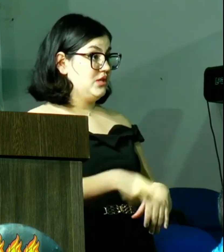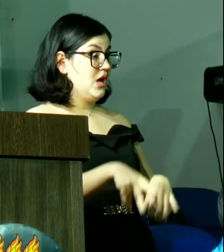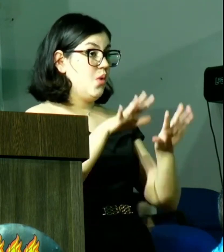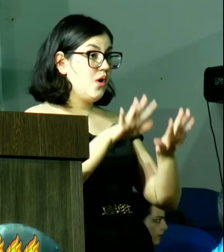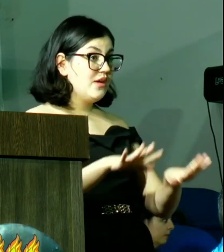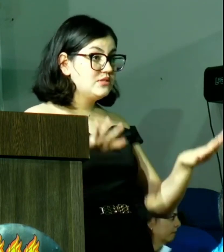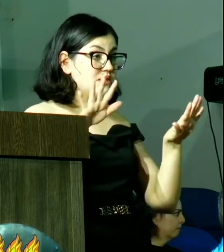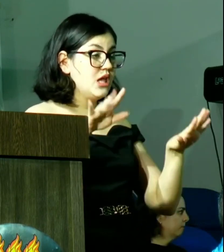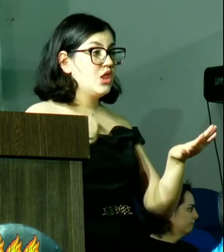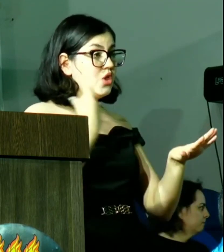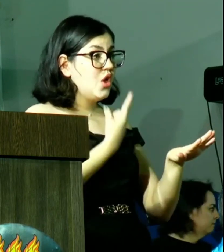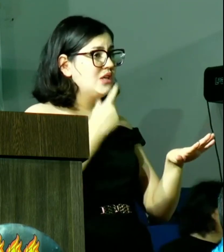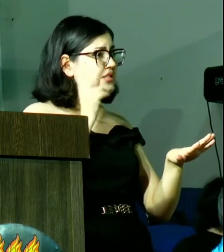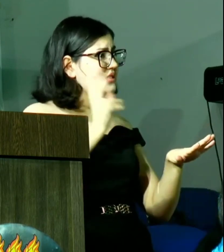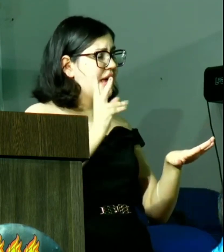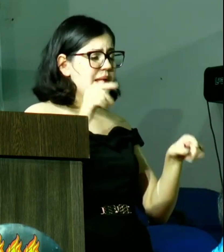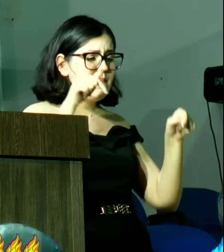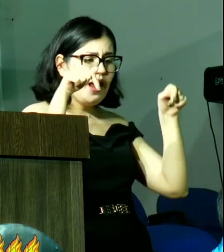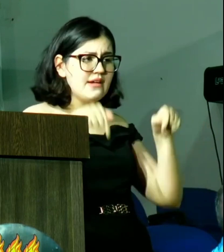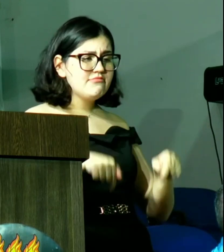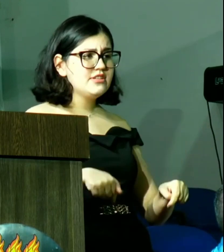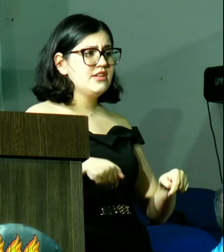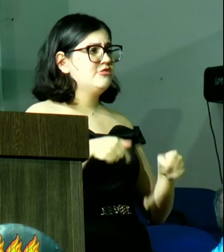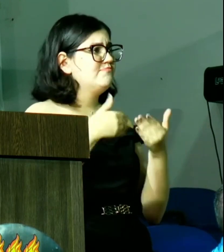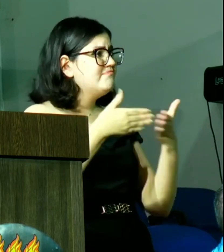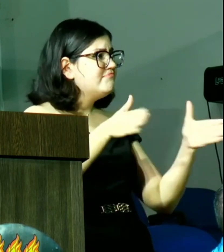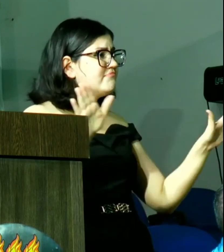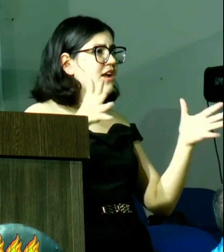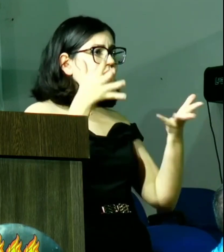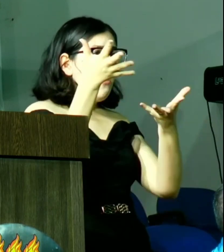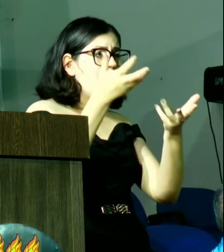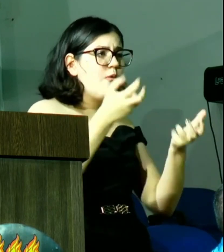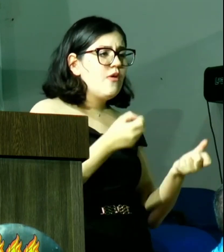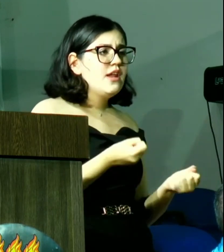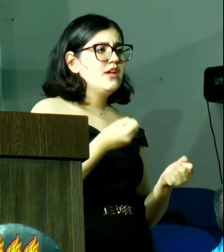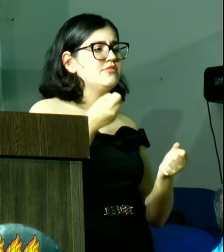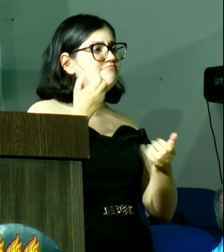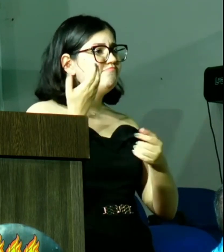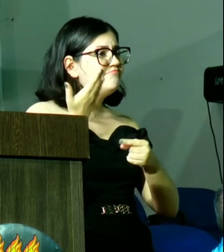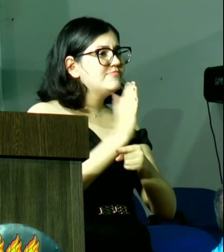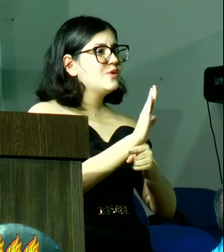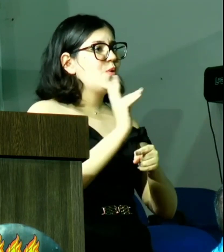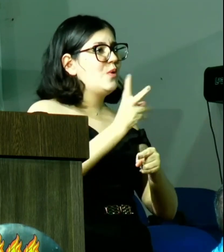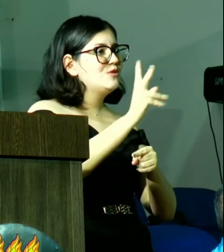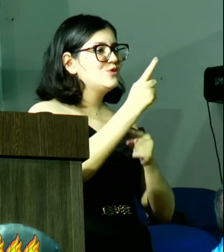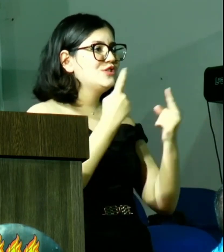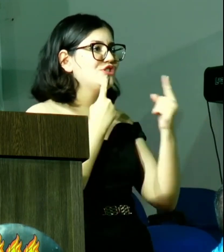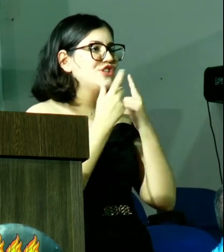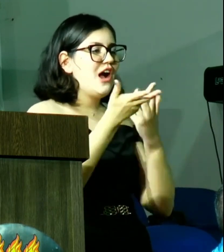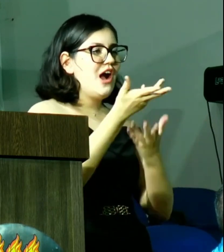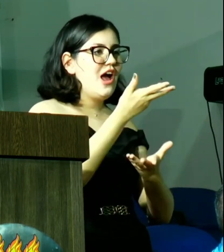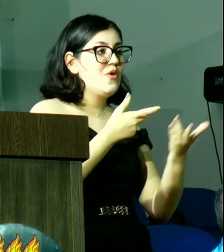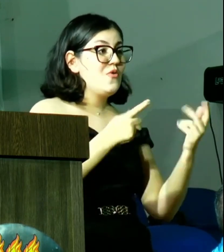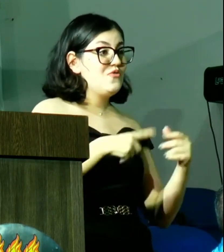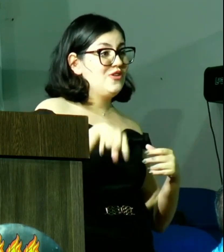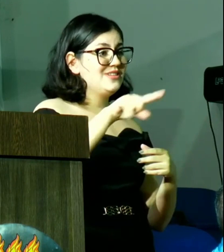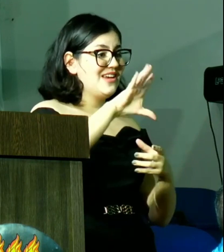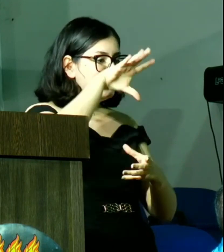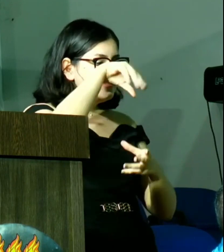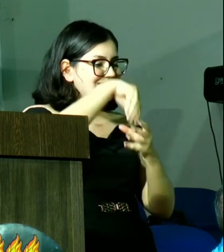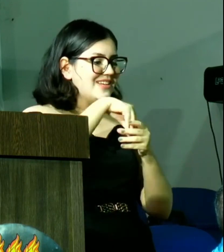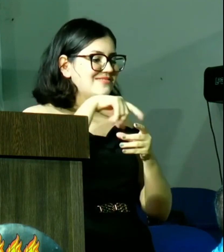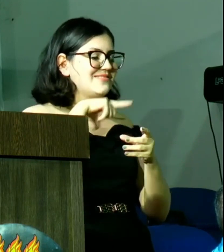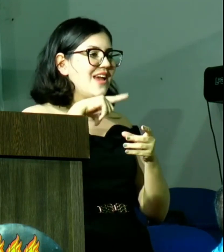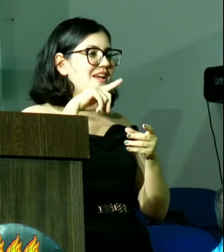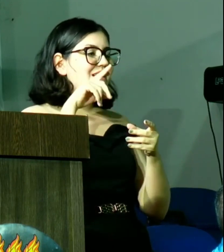estaremos sempre aqui para acolhê-los e continuarmos a dialogar. Vocês que levam consigo o DNA da UFC